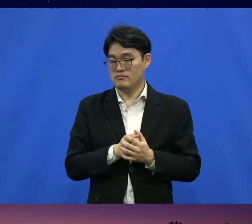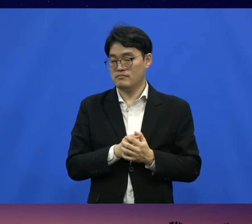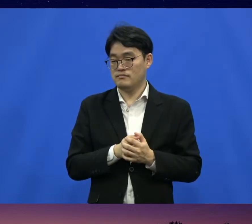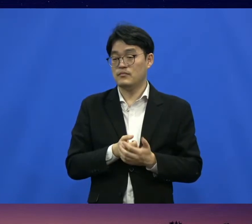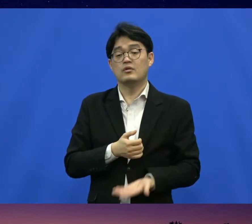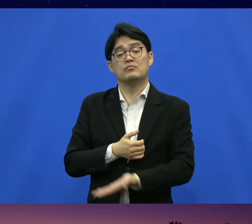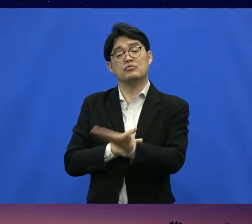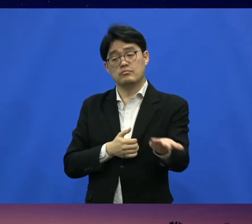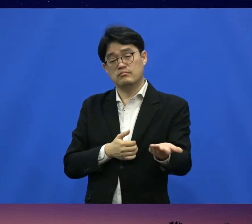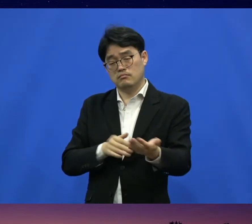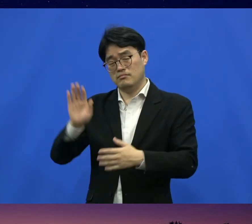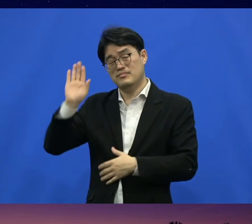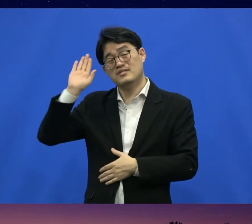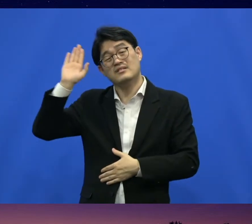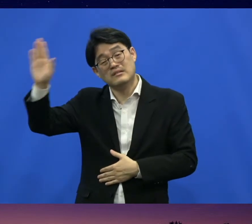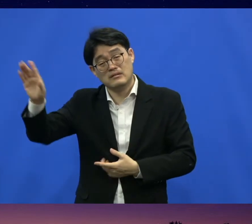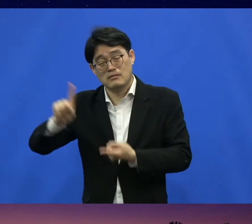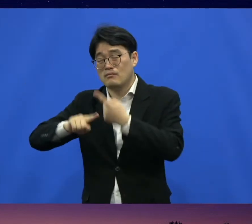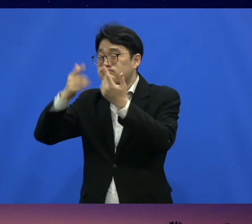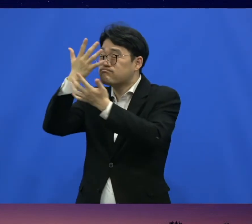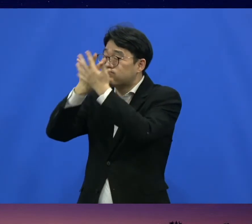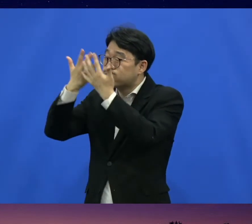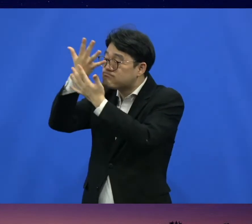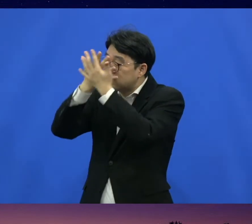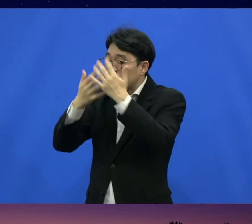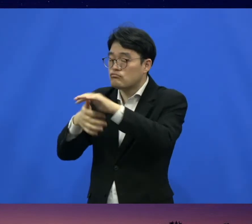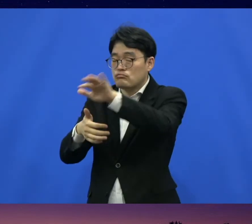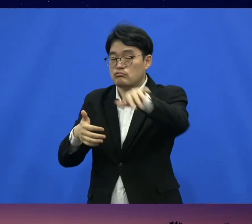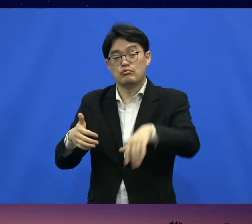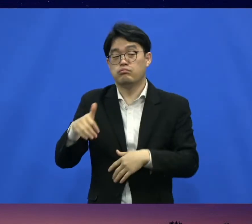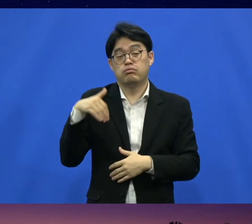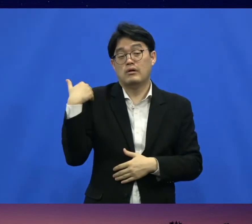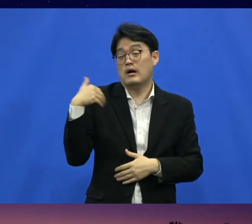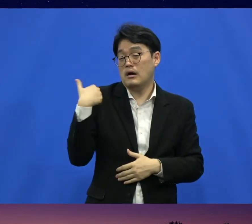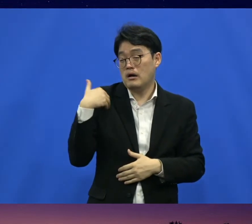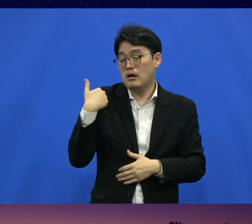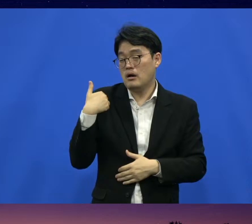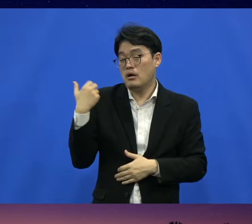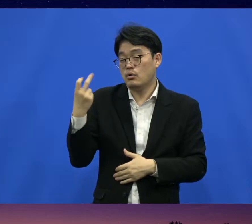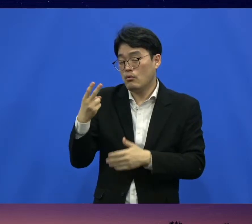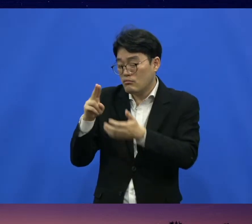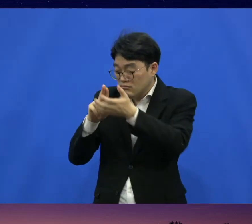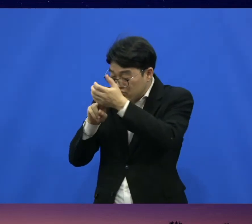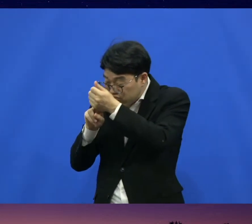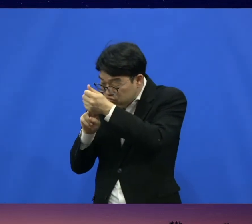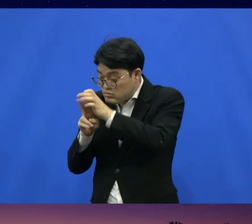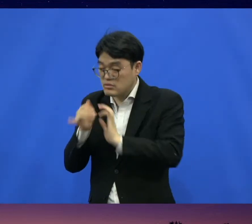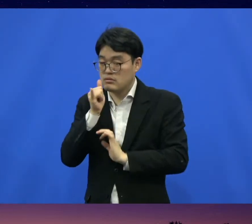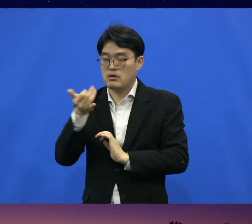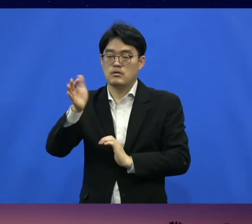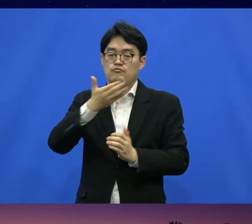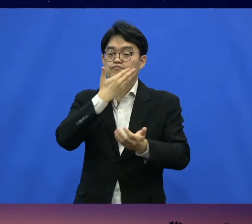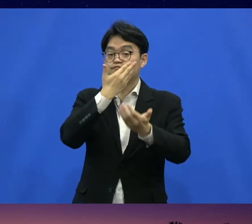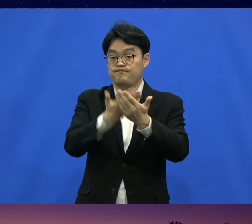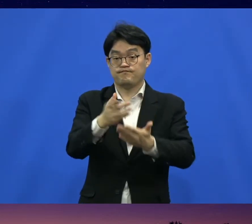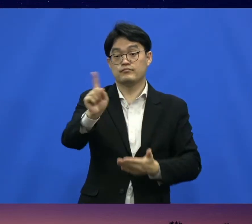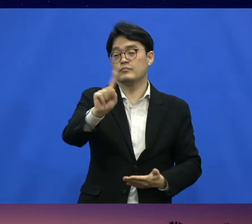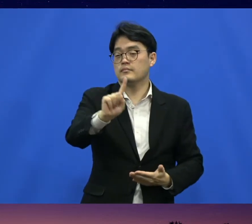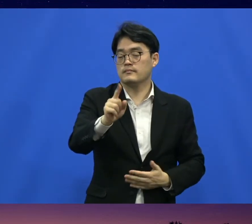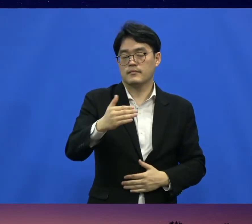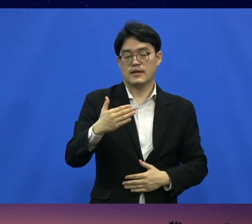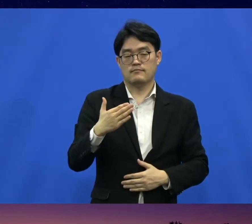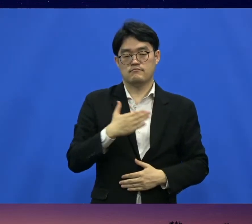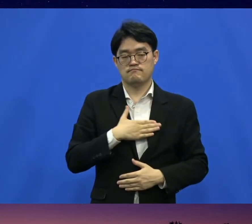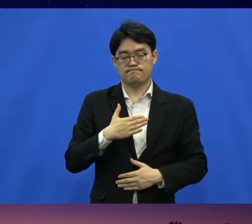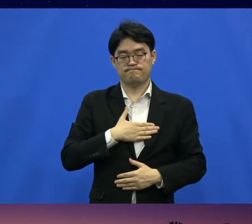여러분, 미래는 언제나 불투명하잖아요. 미래는 우리가 알 수 없는 거거든요. 그러나 중요한 것은 내가 한